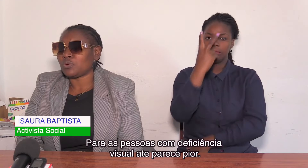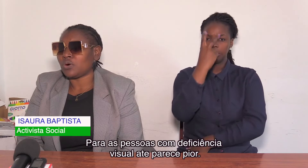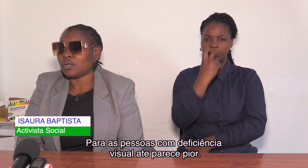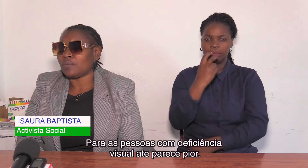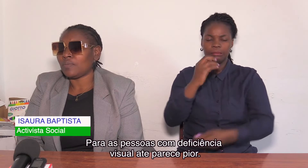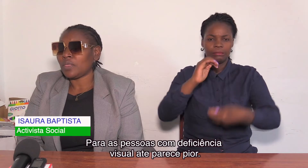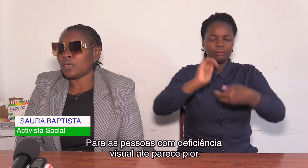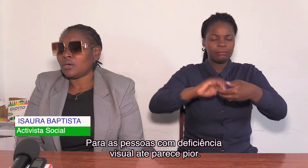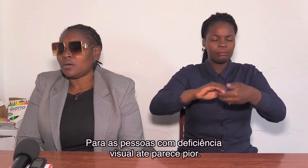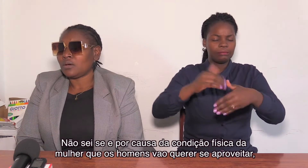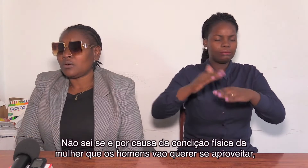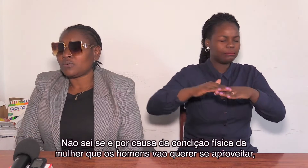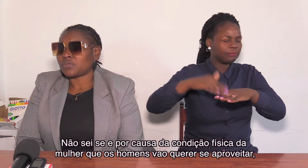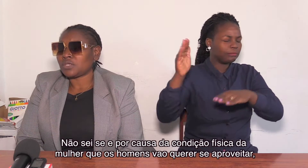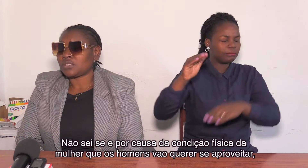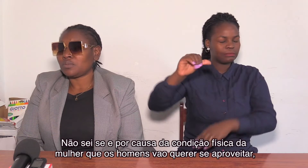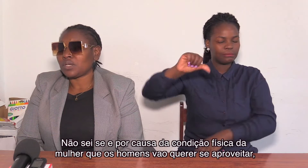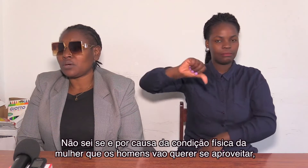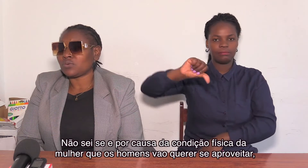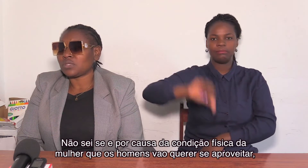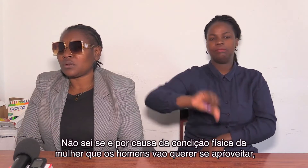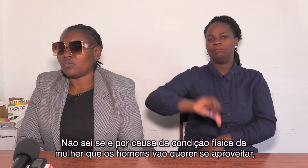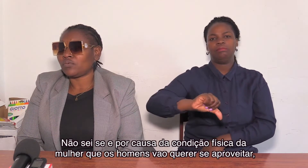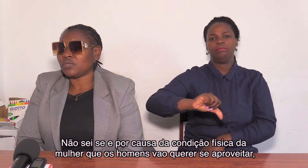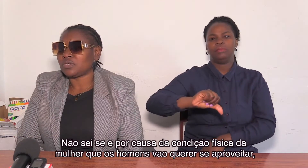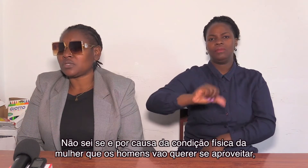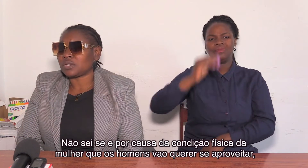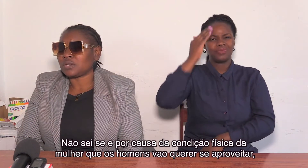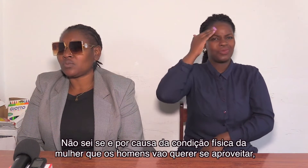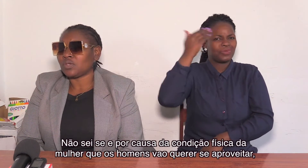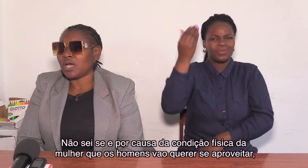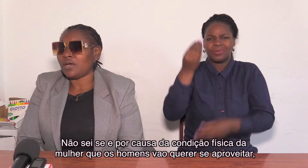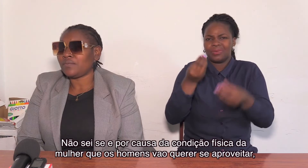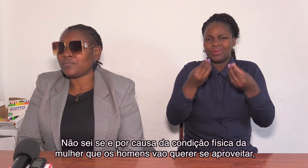pior. Não sei se é por causa da condição física da mulher